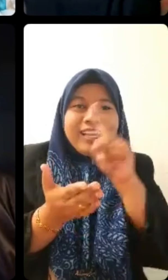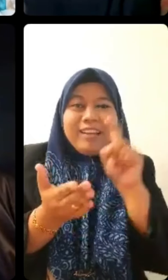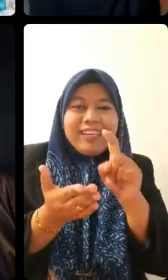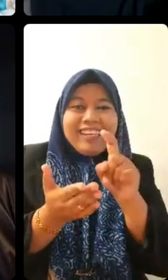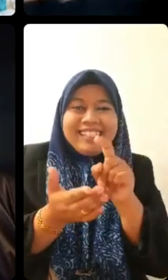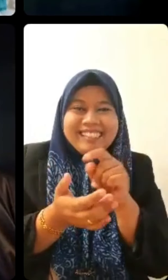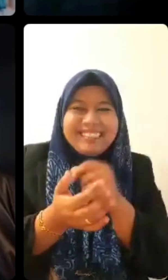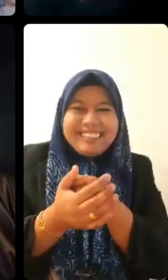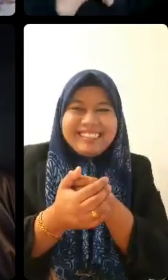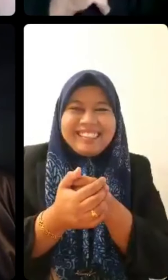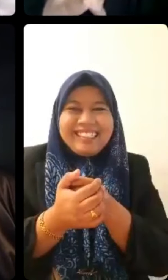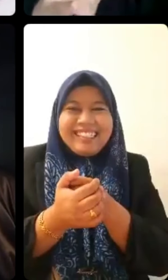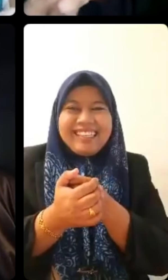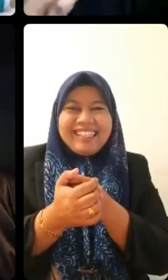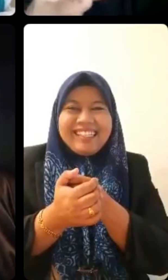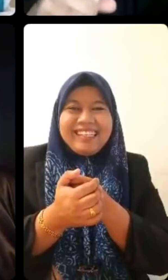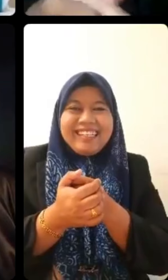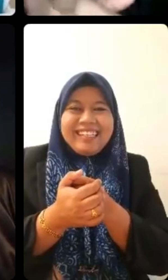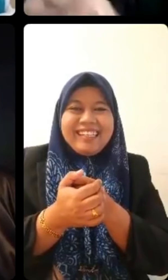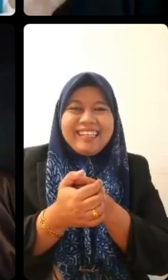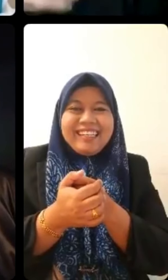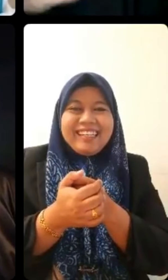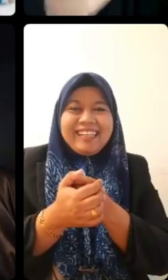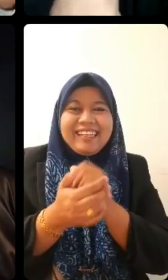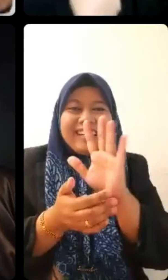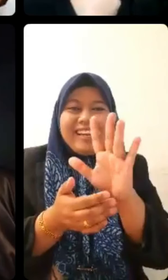Cepat nak tanya apa tadi? Okay. Cik, soalan saya,